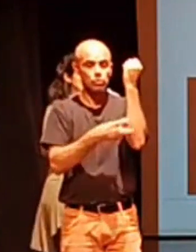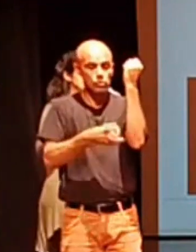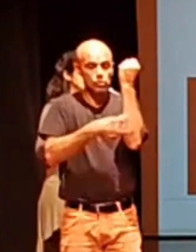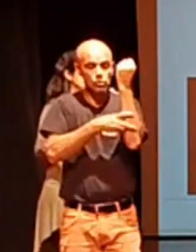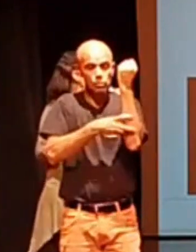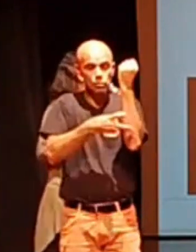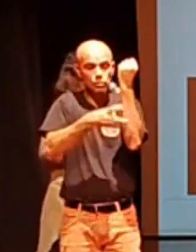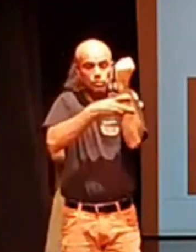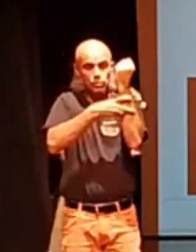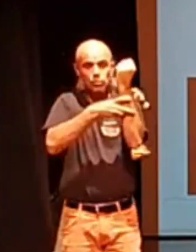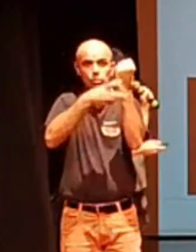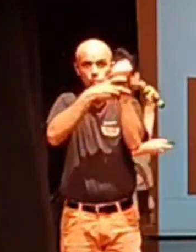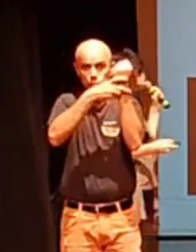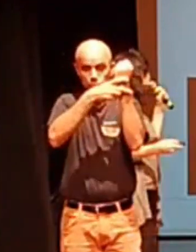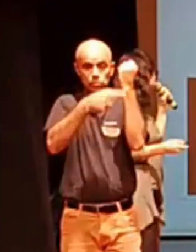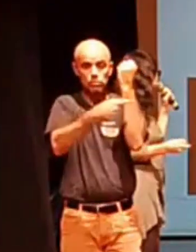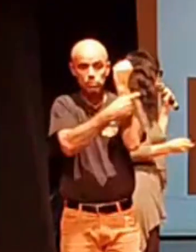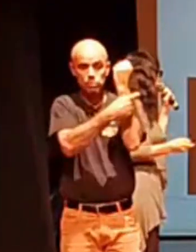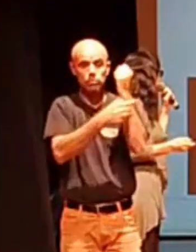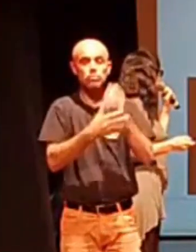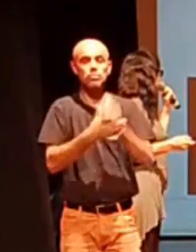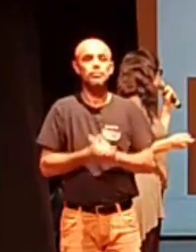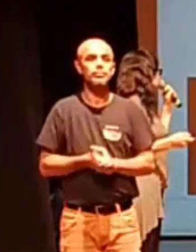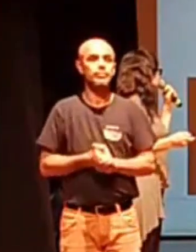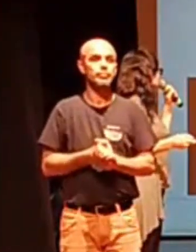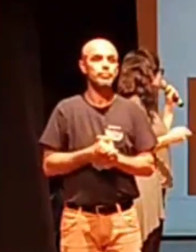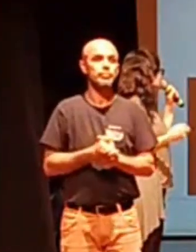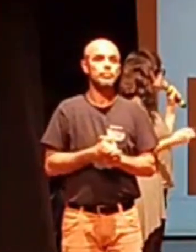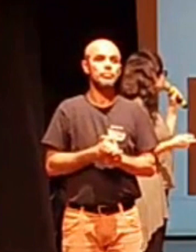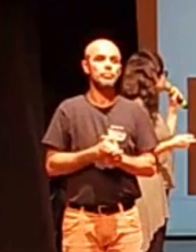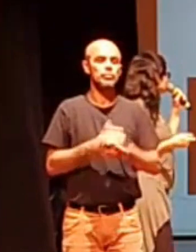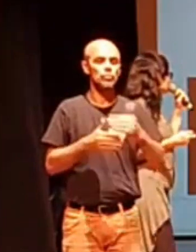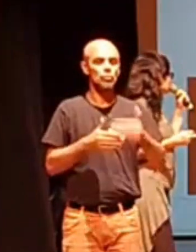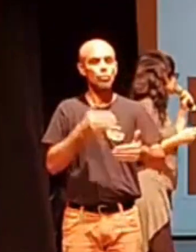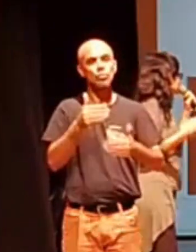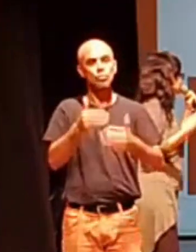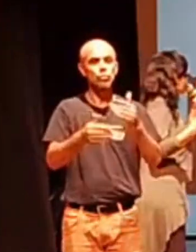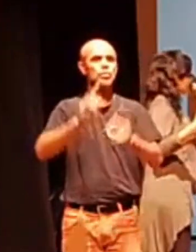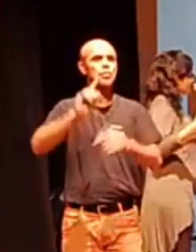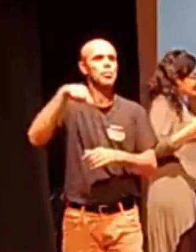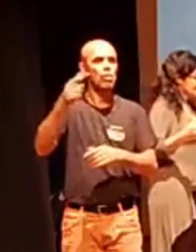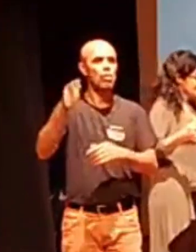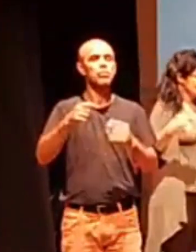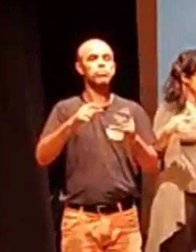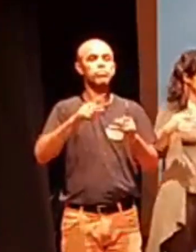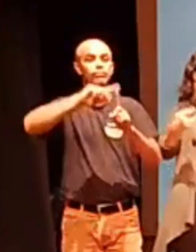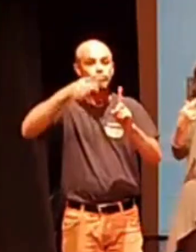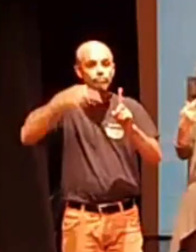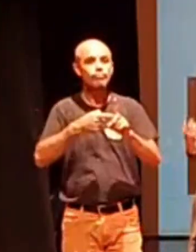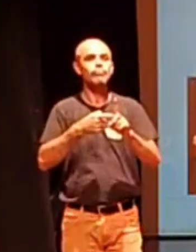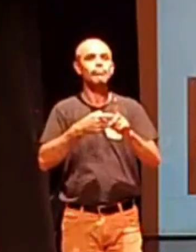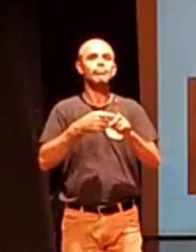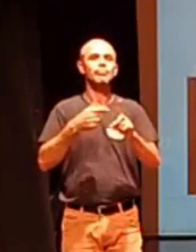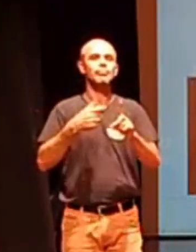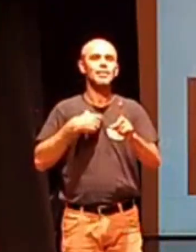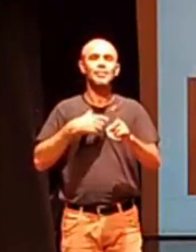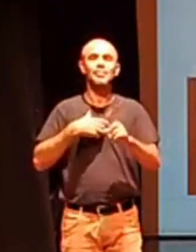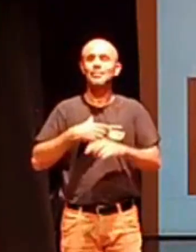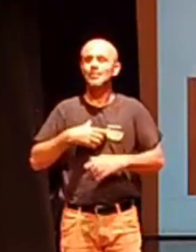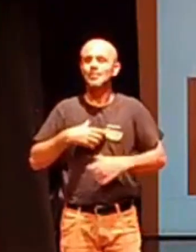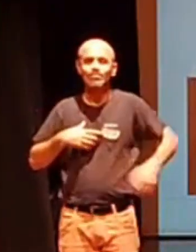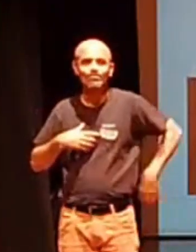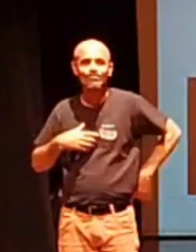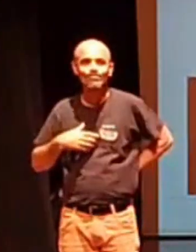hastes e a correção dessa escoliose. E durante a gravidez, ela referia muita dor na